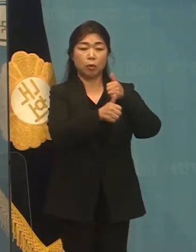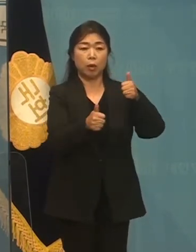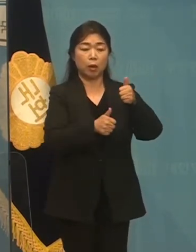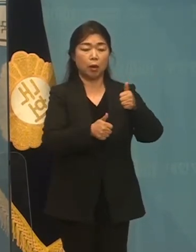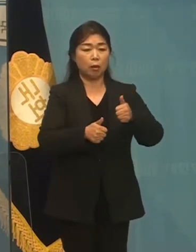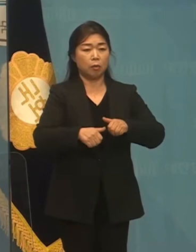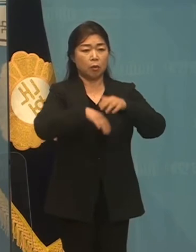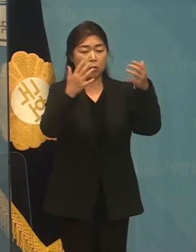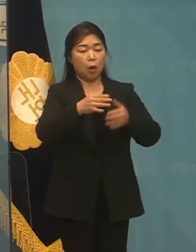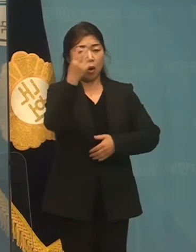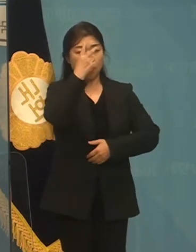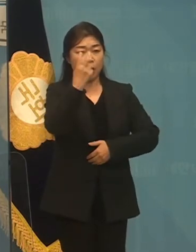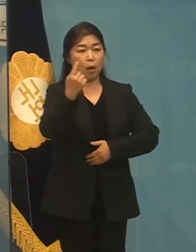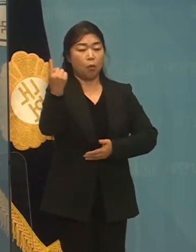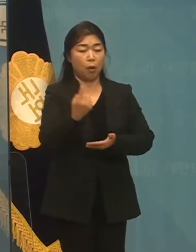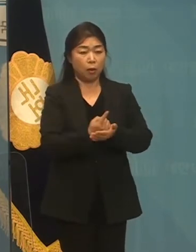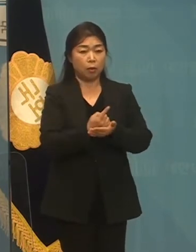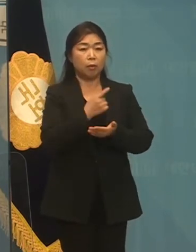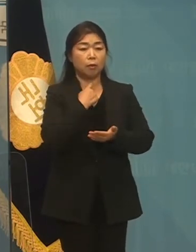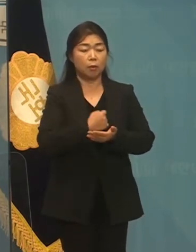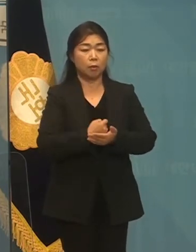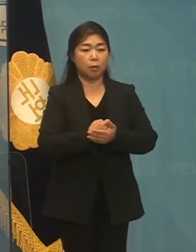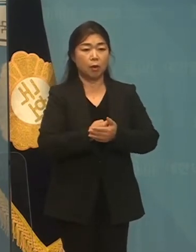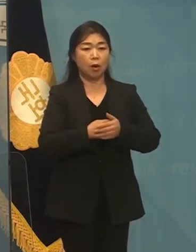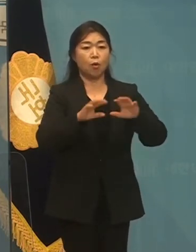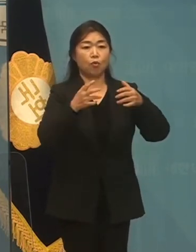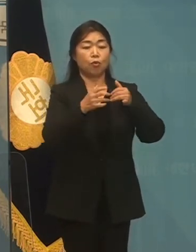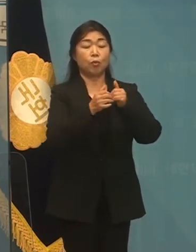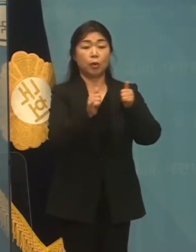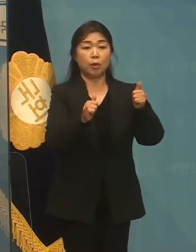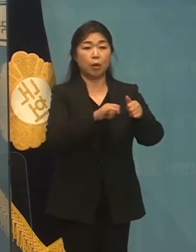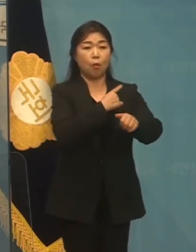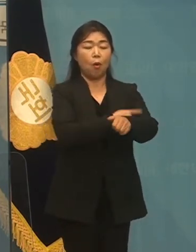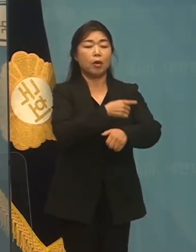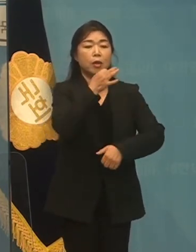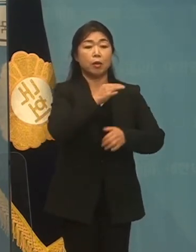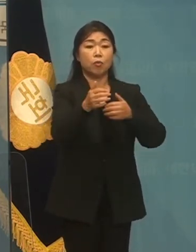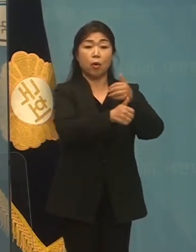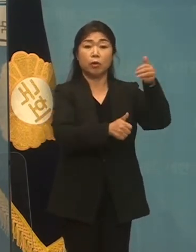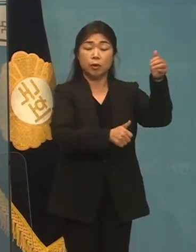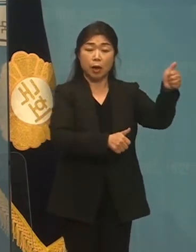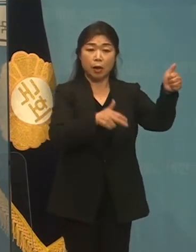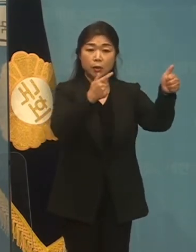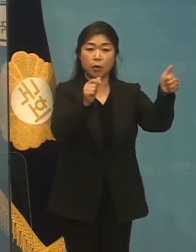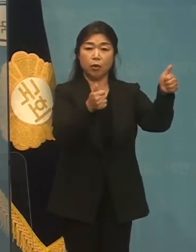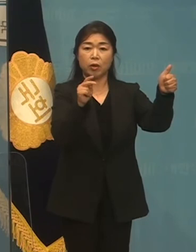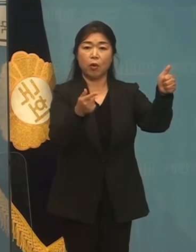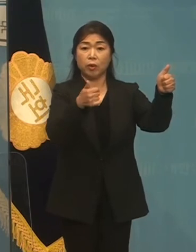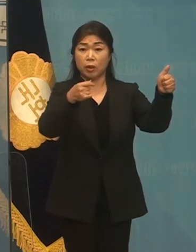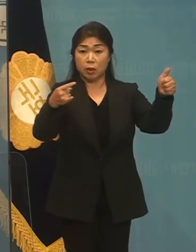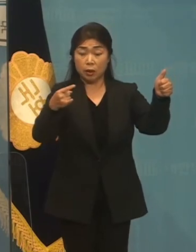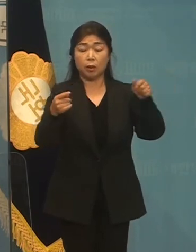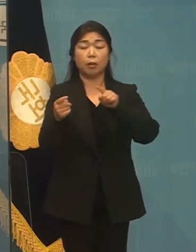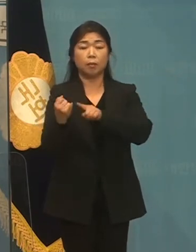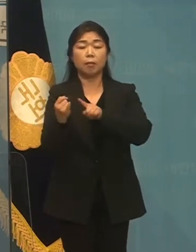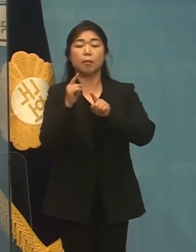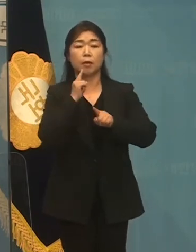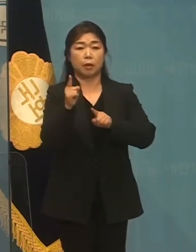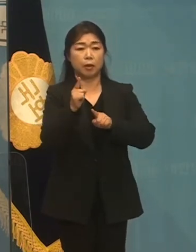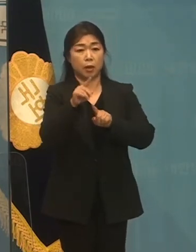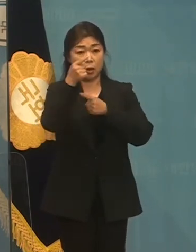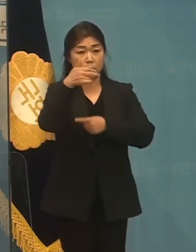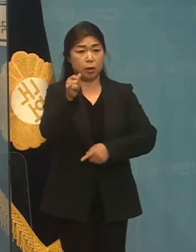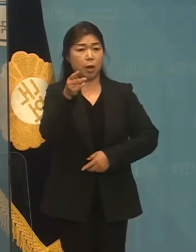정무위원회 종합감사에 출석한 전현희 국민권익위원장이 이재명 대선 후보의 무료 변론을 놓고